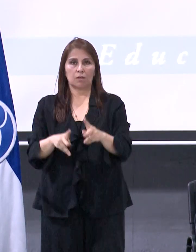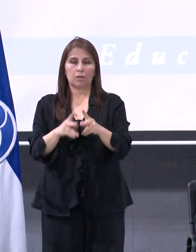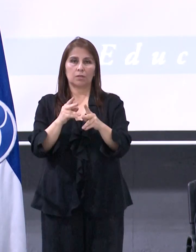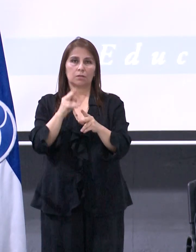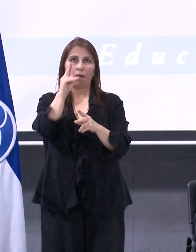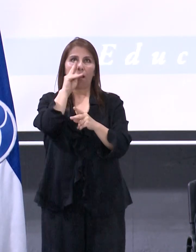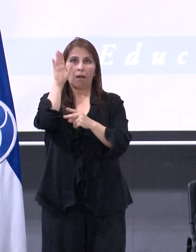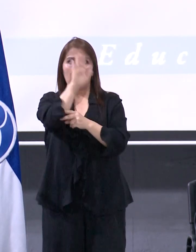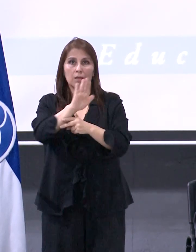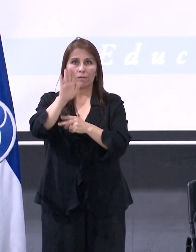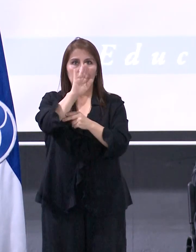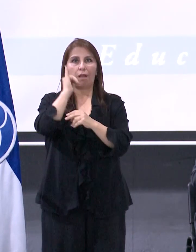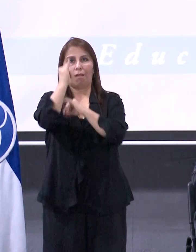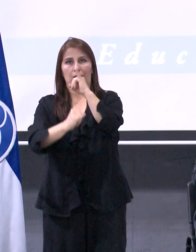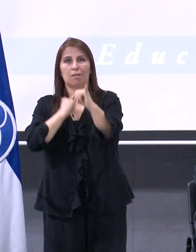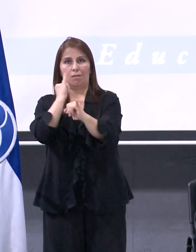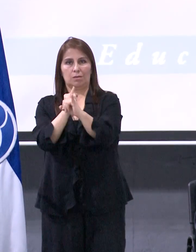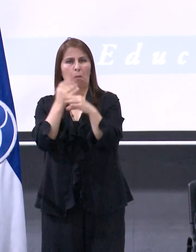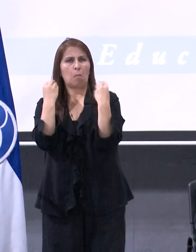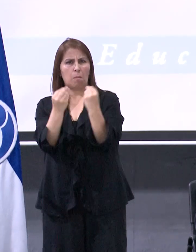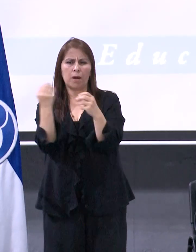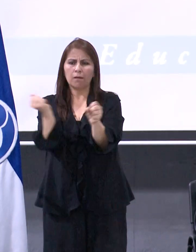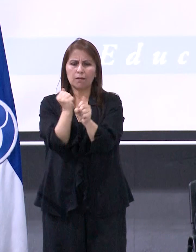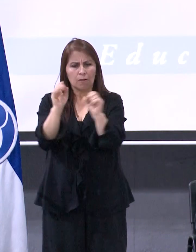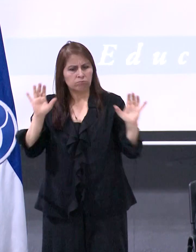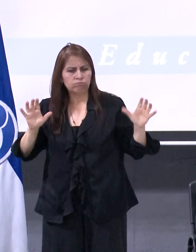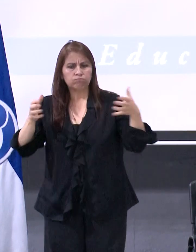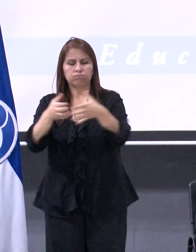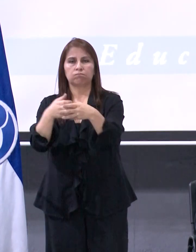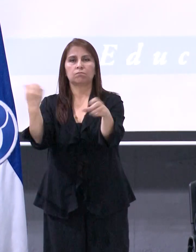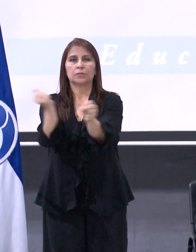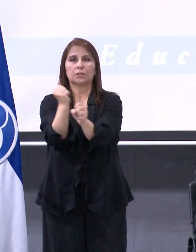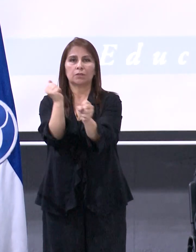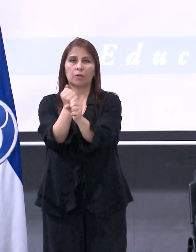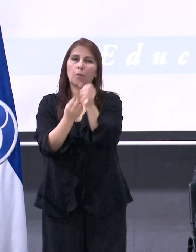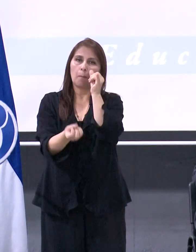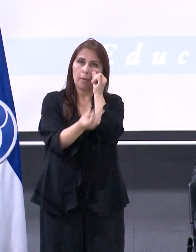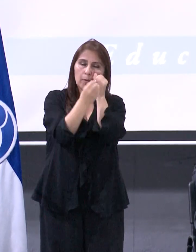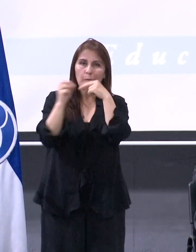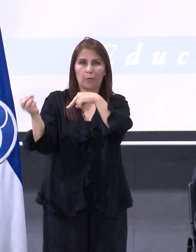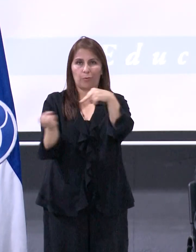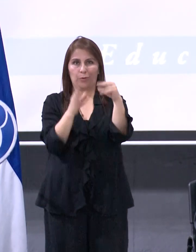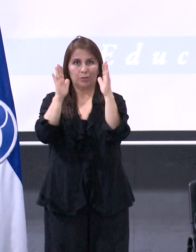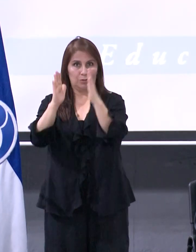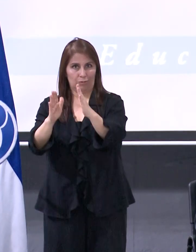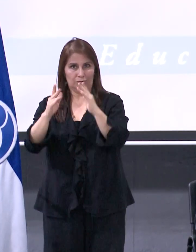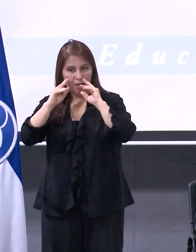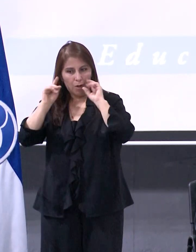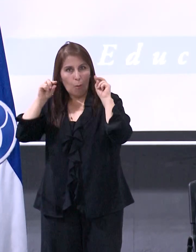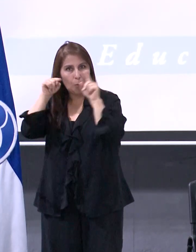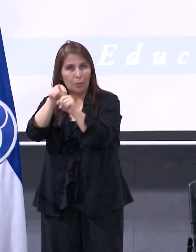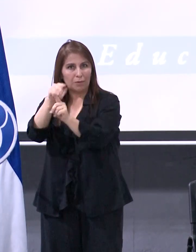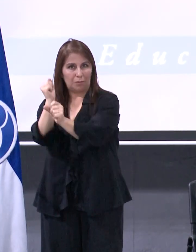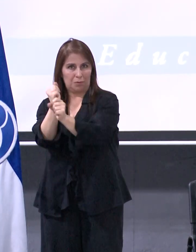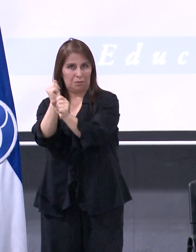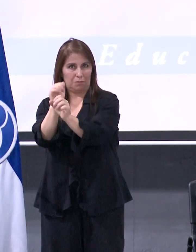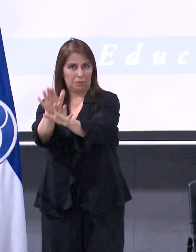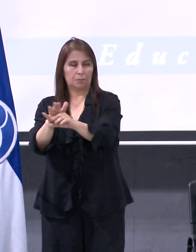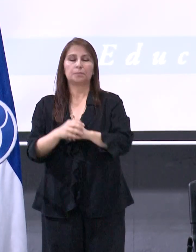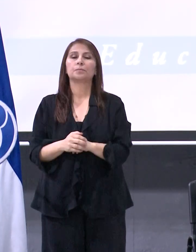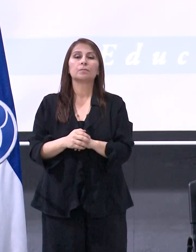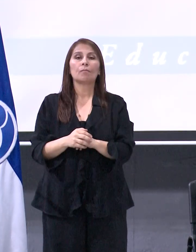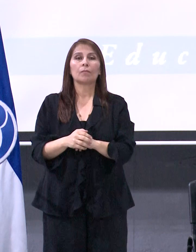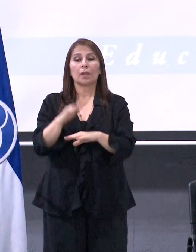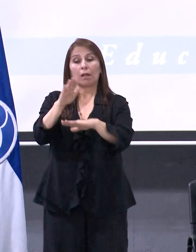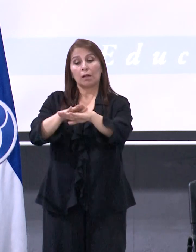para trabajar estos temas de educación y pedagogía que es el antecedente del instituto de